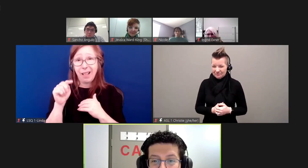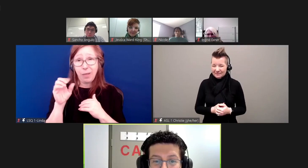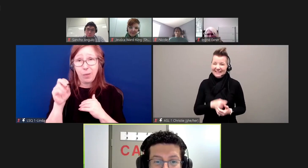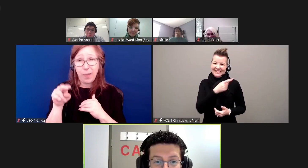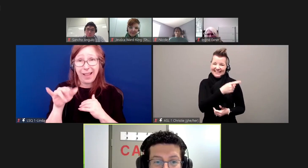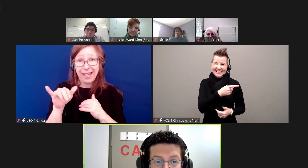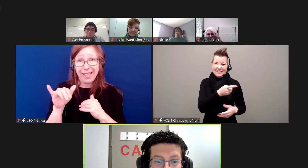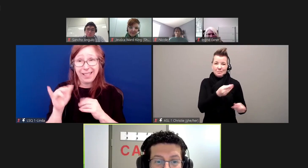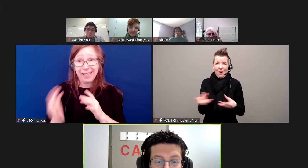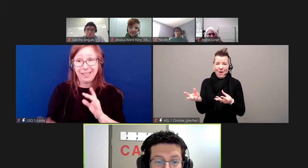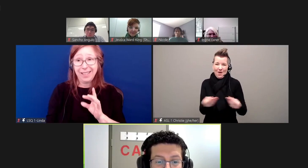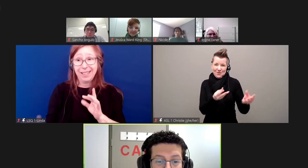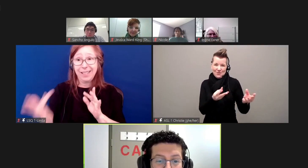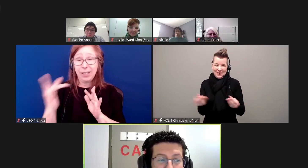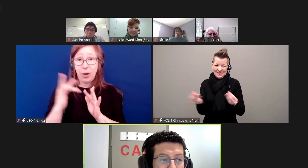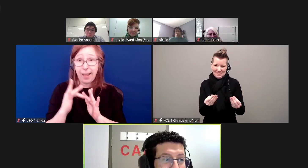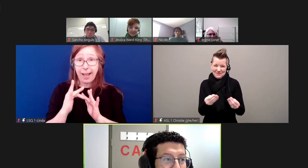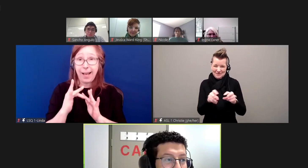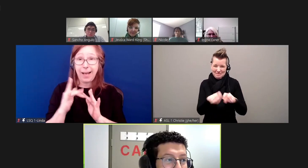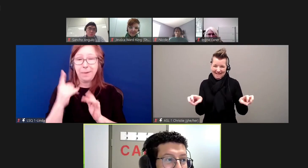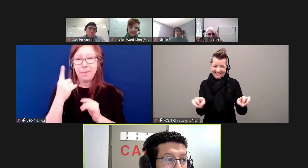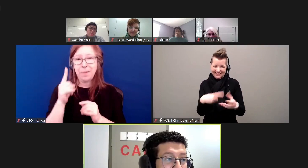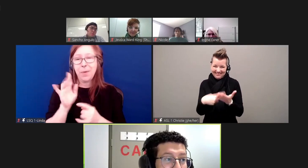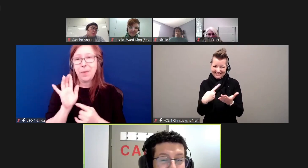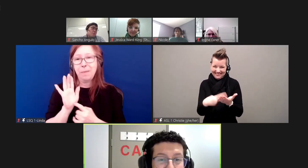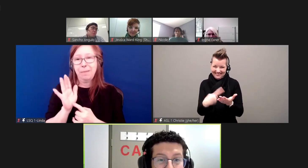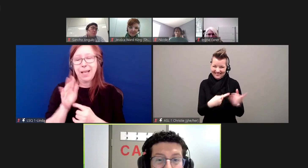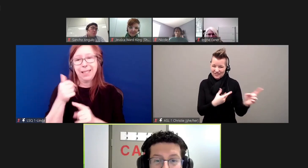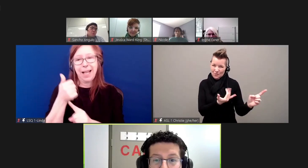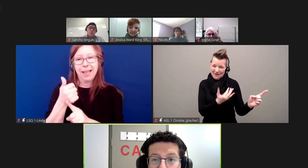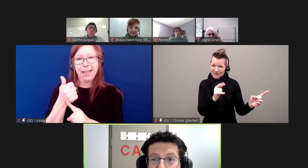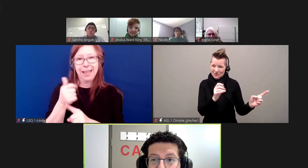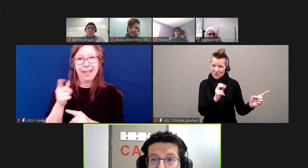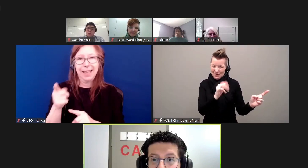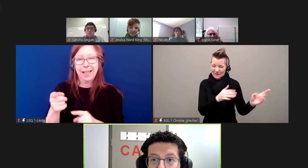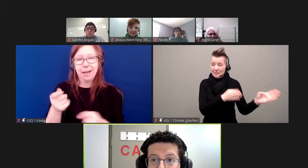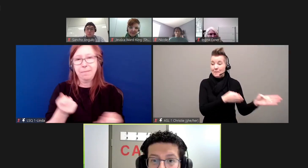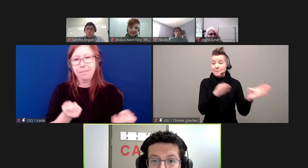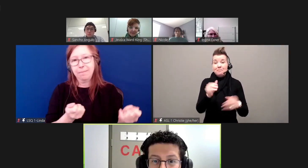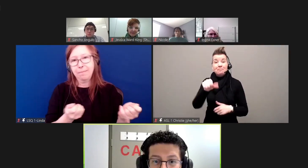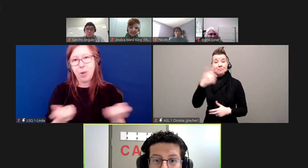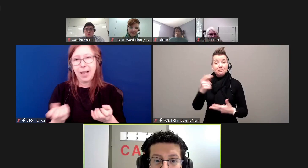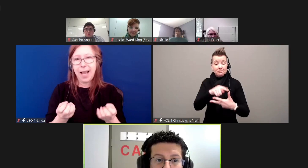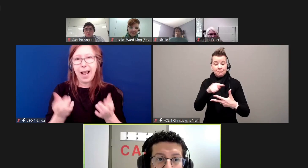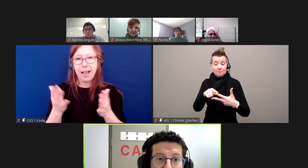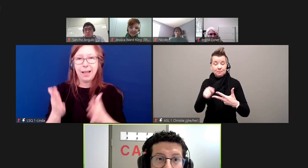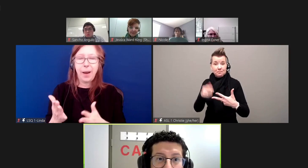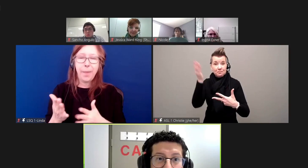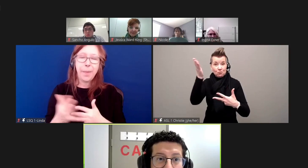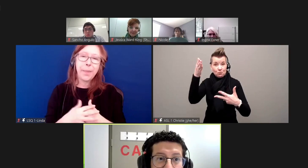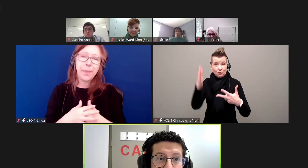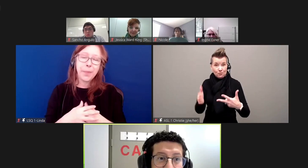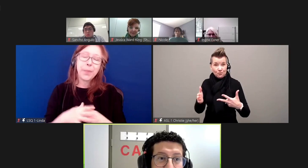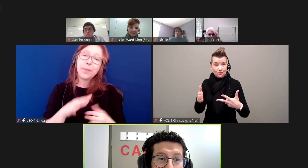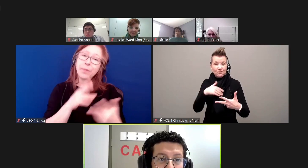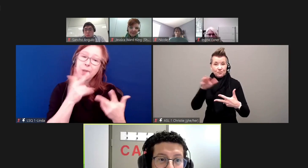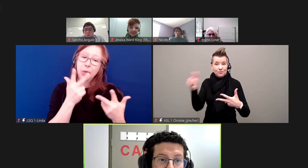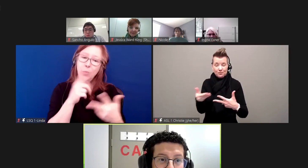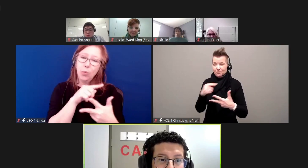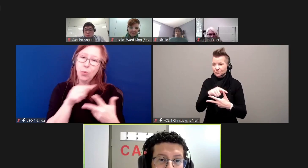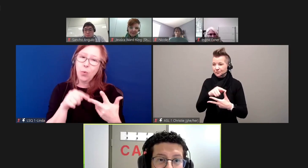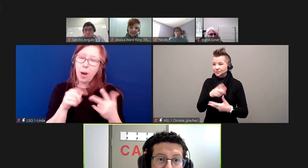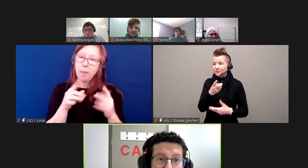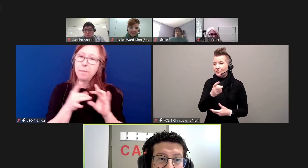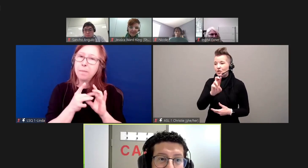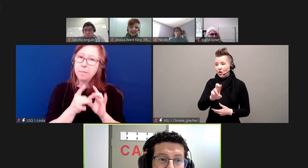nous pour présenter Tony, qui sera notre modérateur. Il y a trois membres